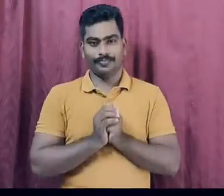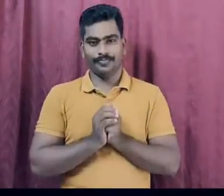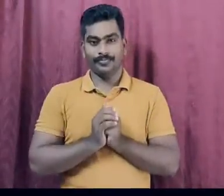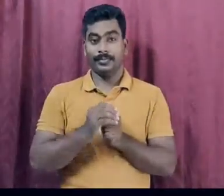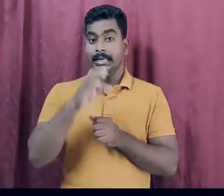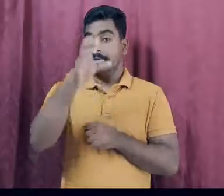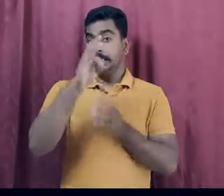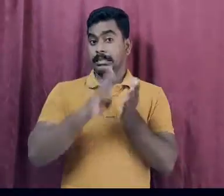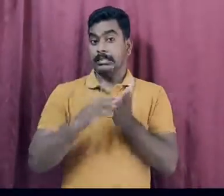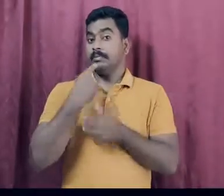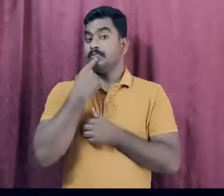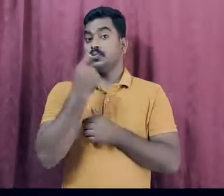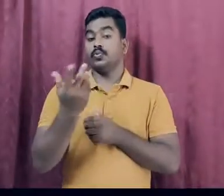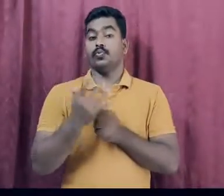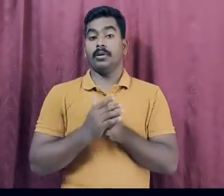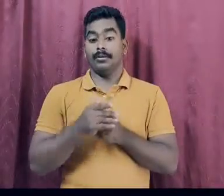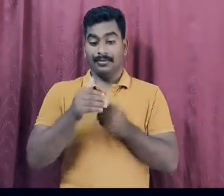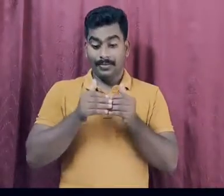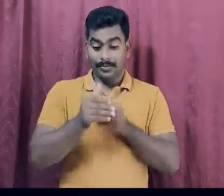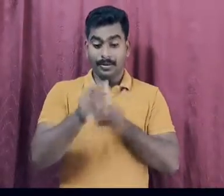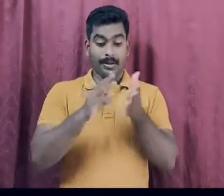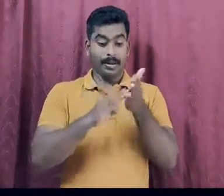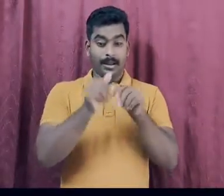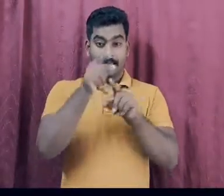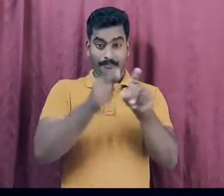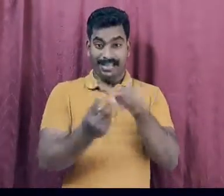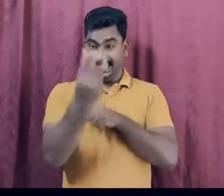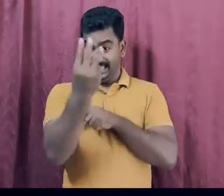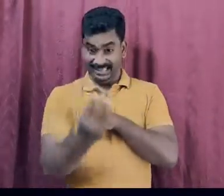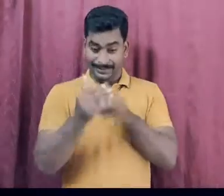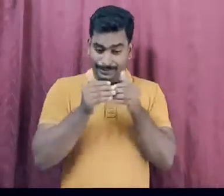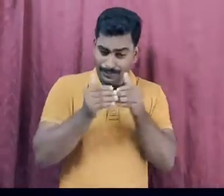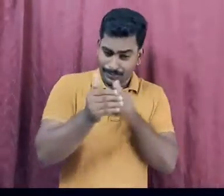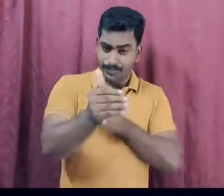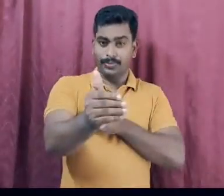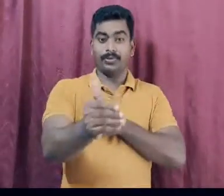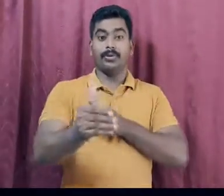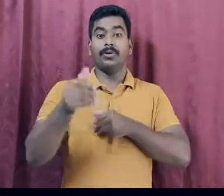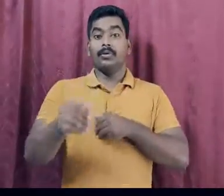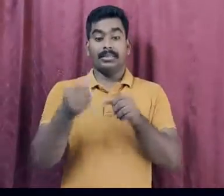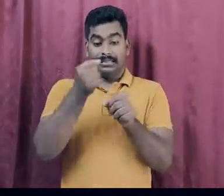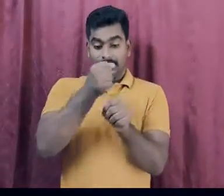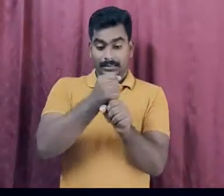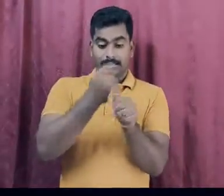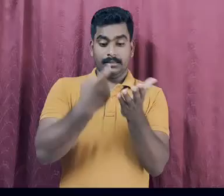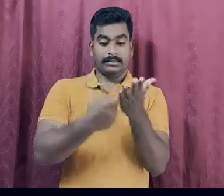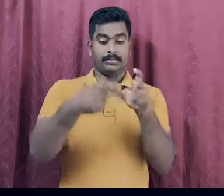സംസ്ഥാനത്ത് മെയ് 3 വരെ ഗ്രീൻ സോൺ ഇല്ലെന്ന് മുഖ്യമന്ത്രി പ്രസ്താവിച്ചു.